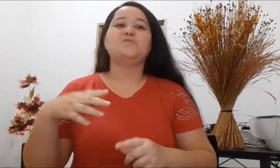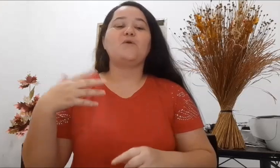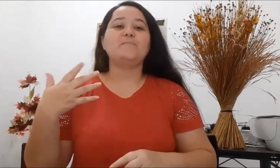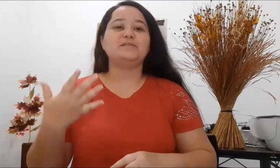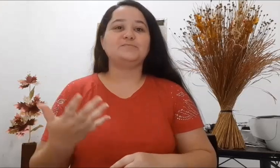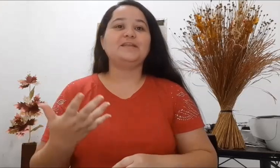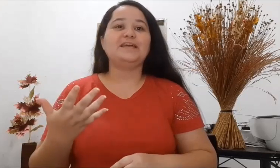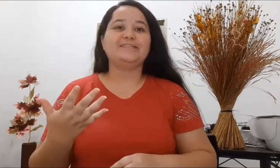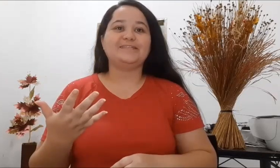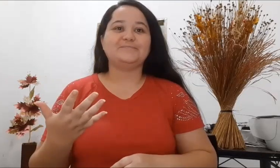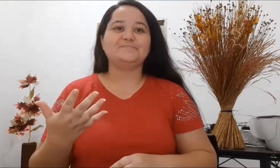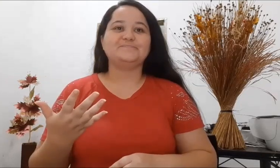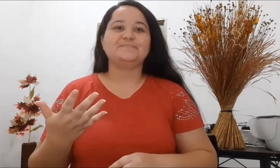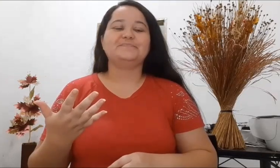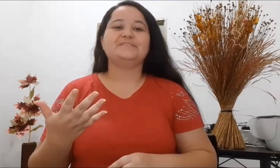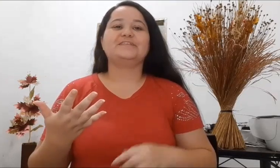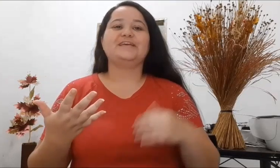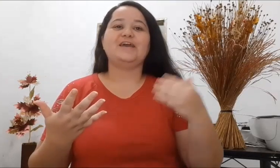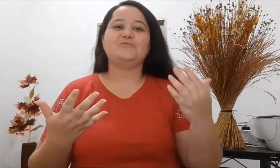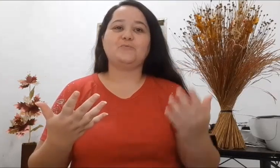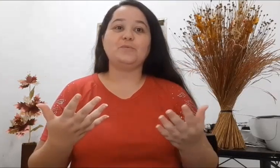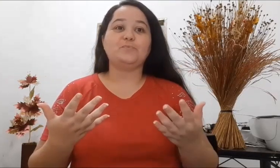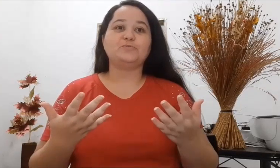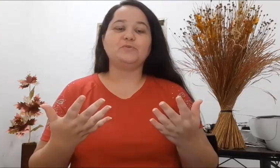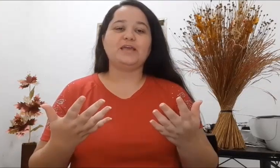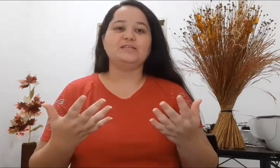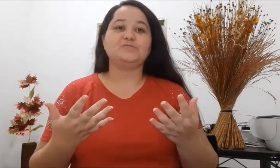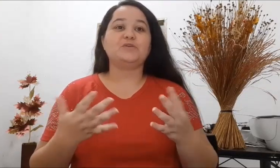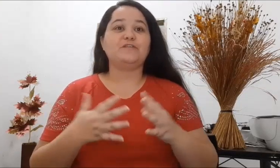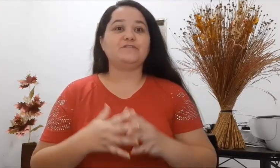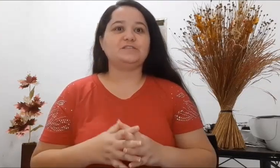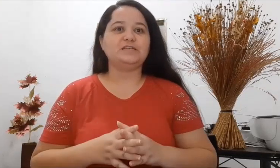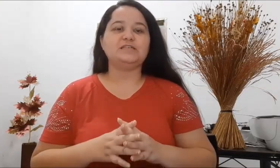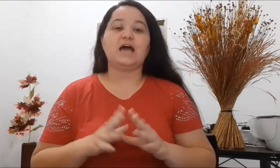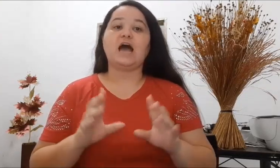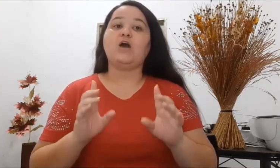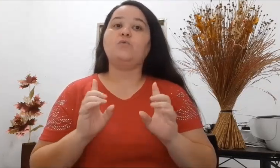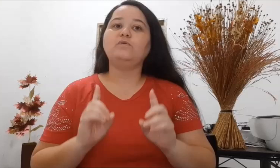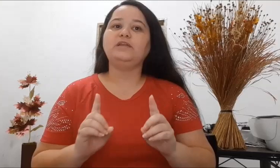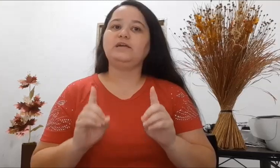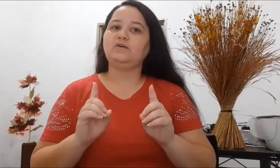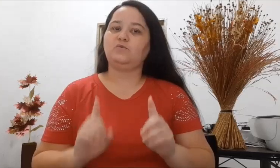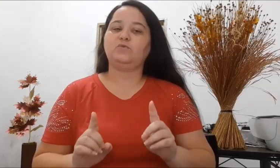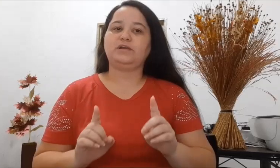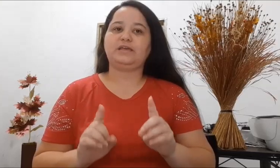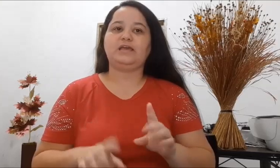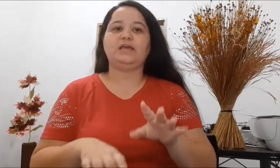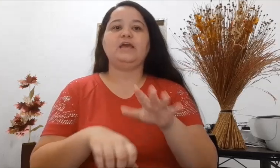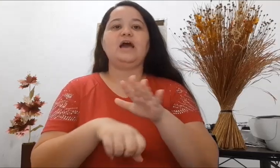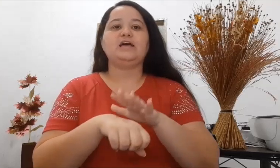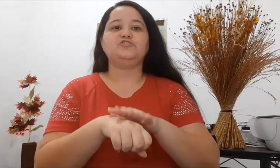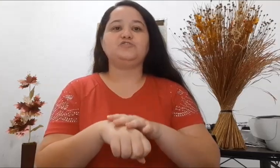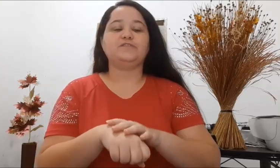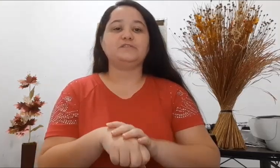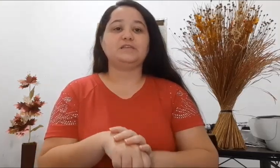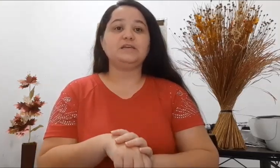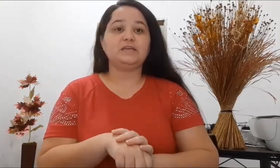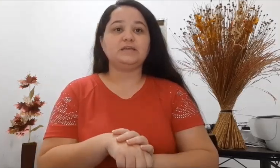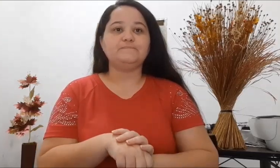com a mesma letra, que é o nome em português, o que vai facilitar. A única cor que a gente vai fazer aqui